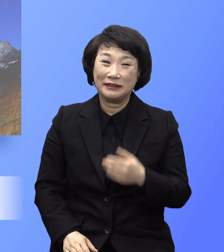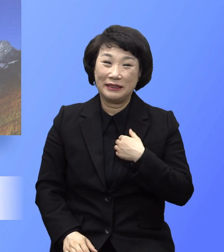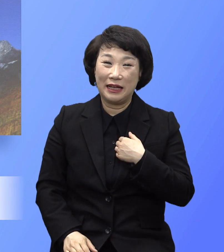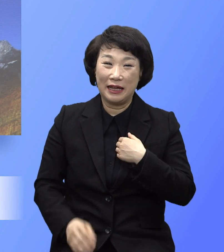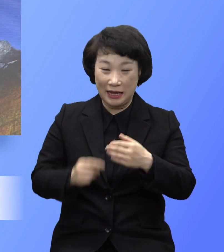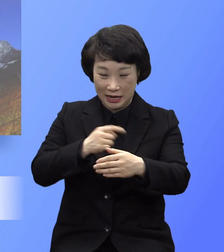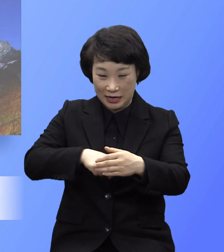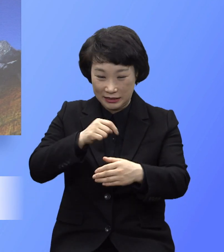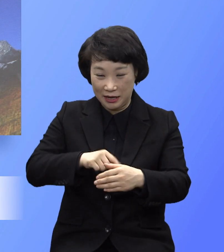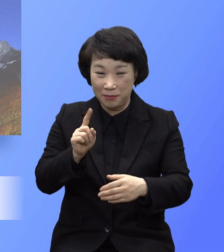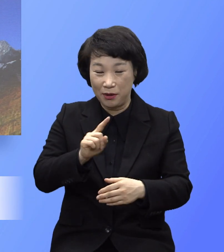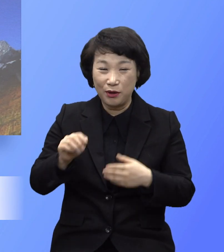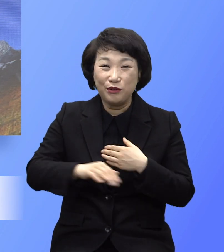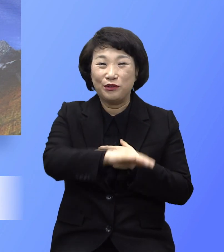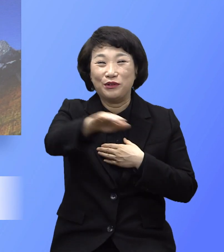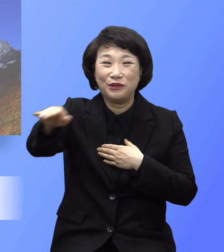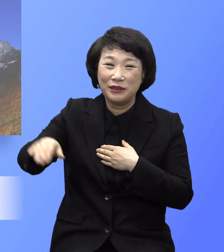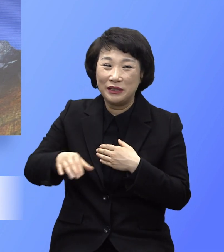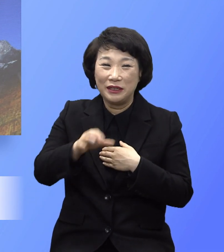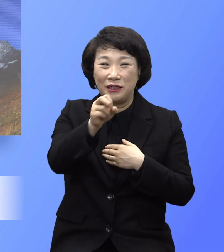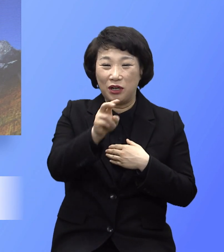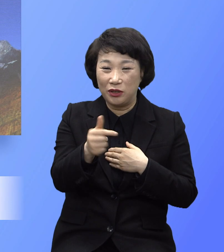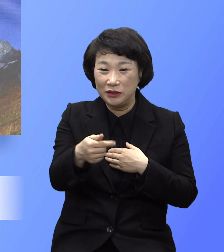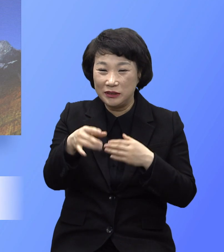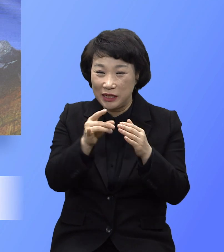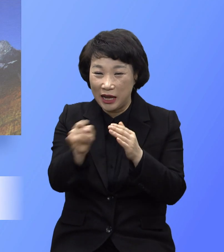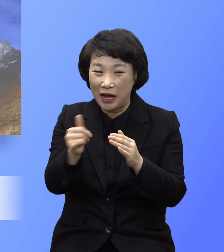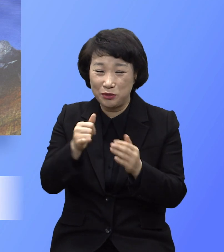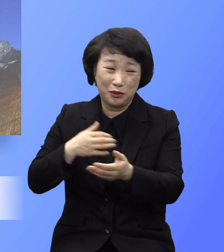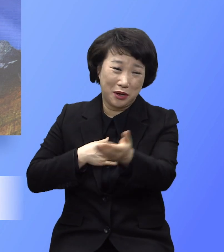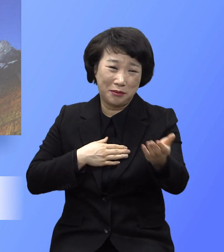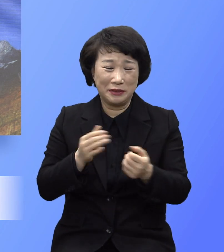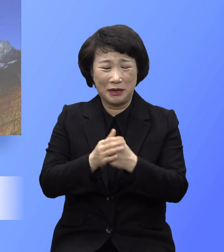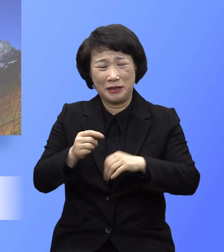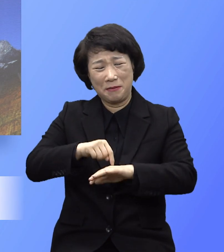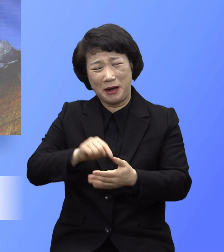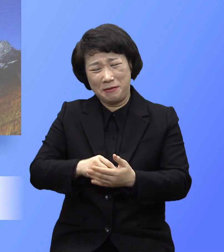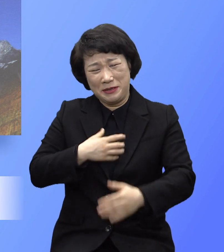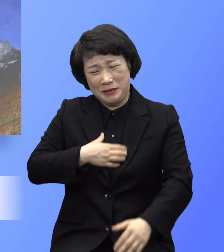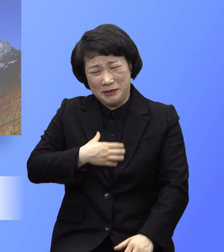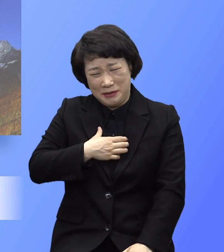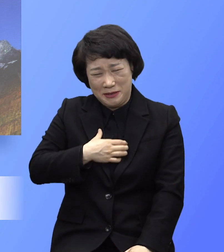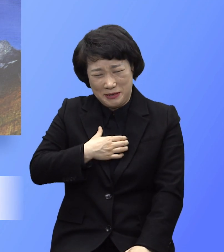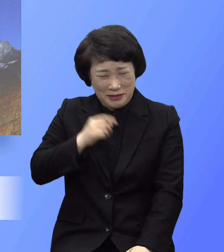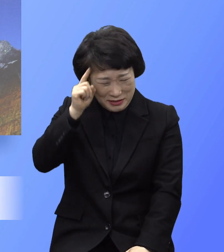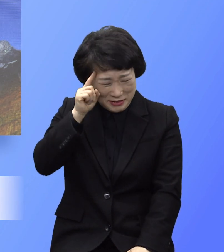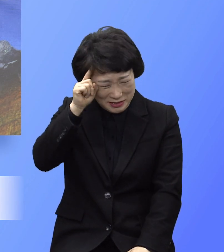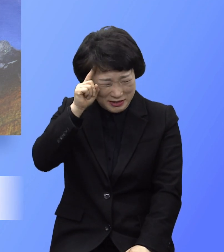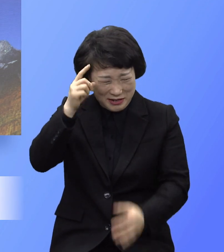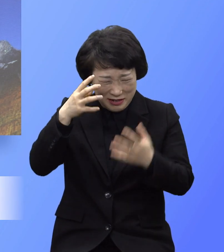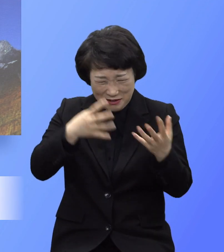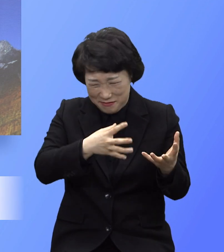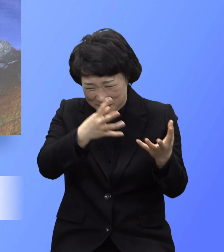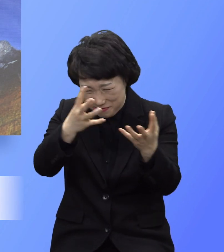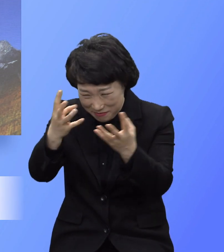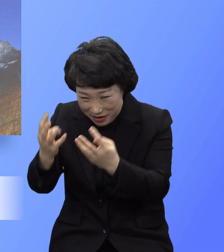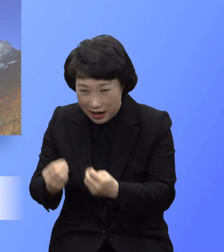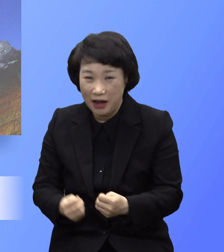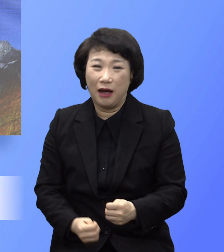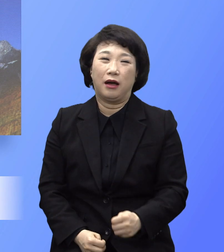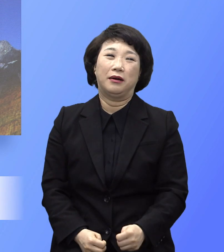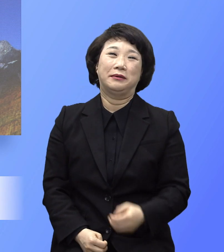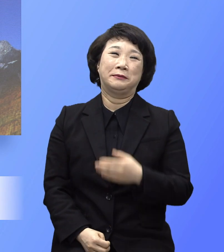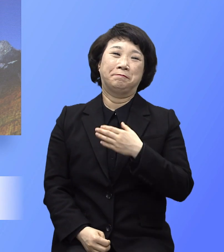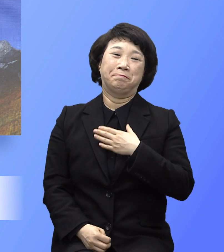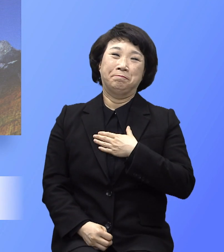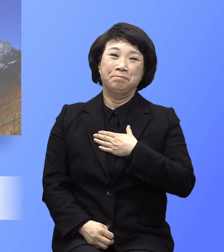속에는 우리 연세 가족들 때문에 부글부글 끓는 이 스트레스가 얼마나 크냐.